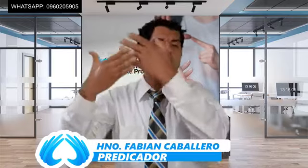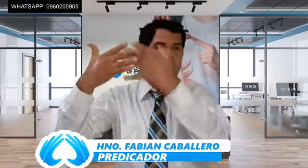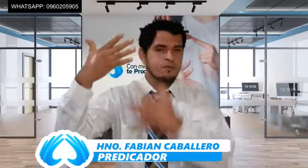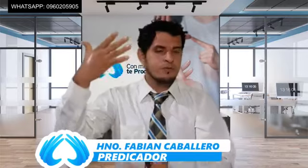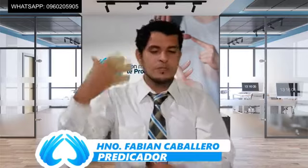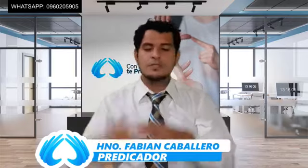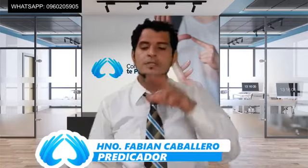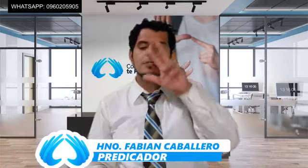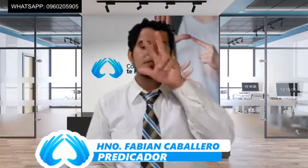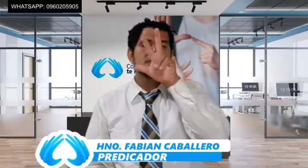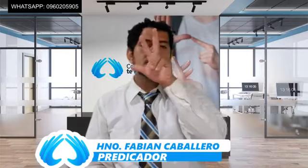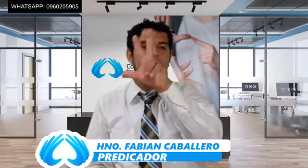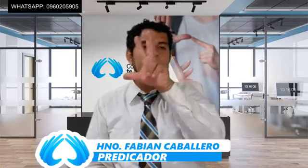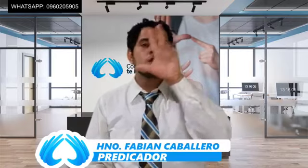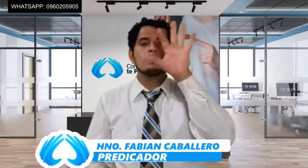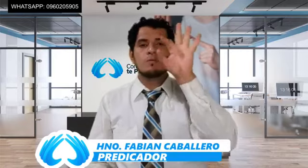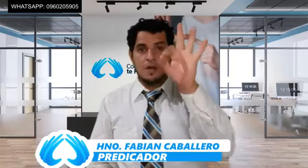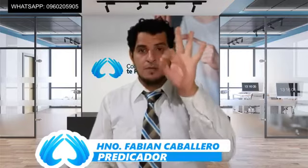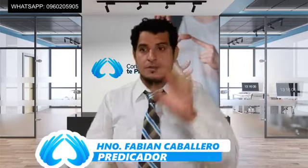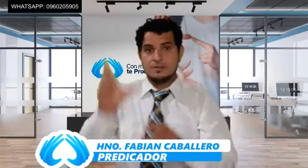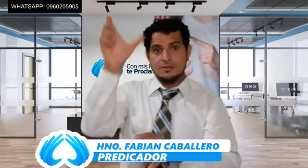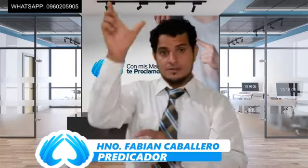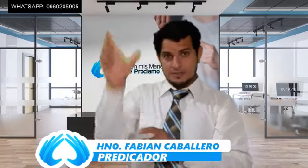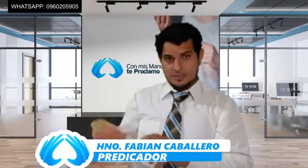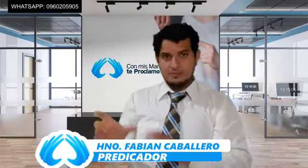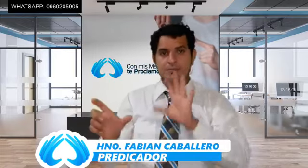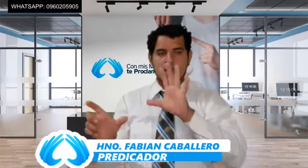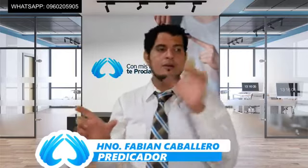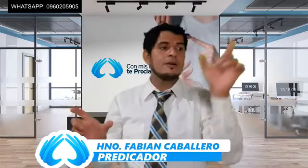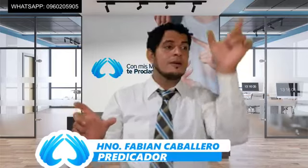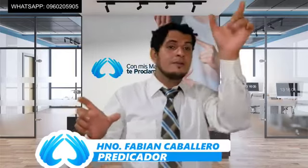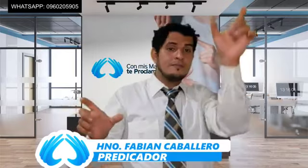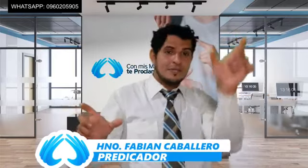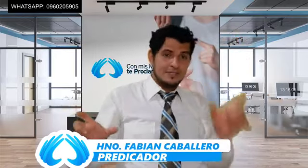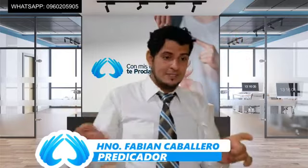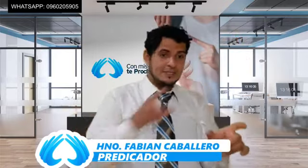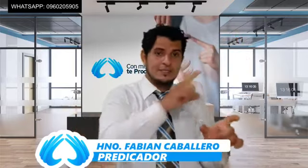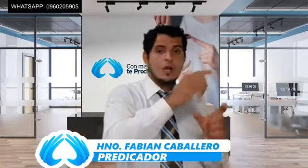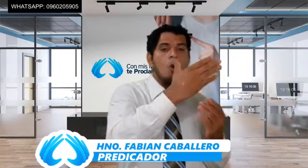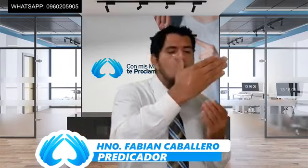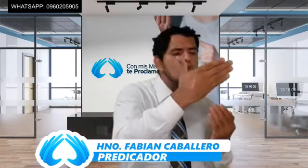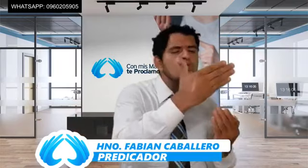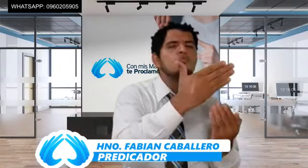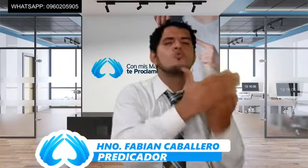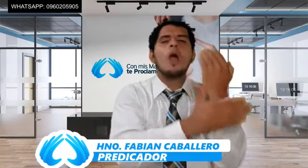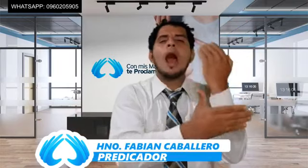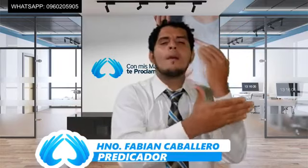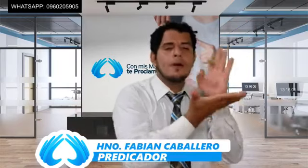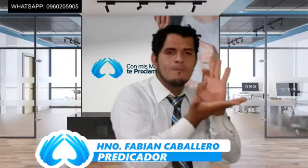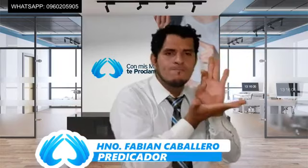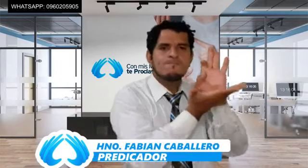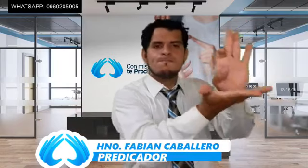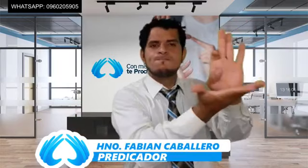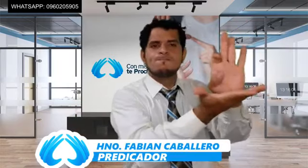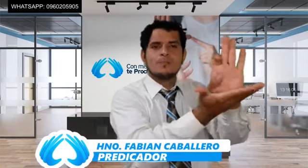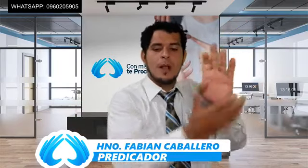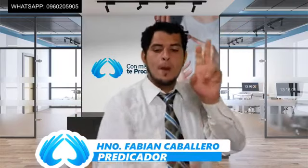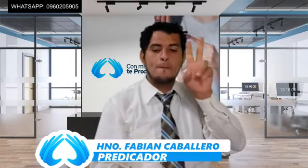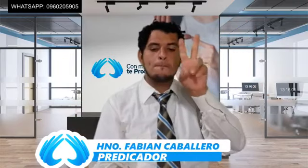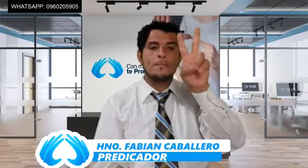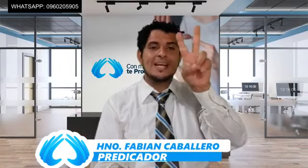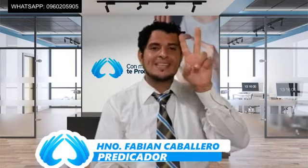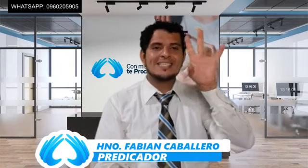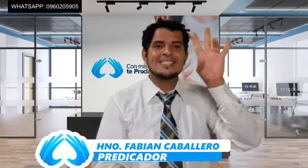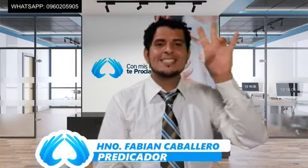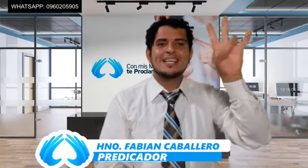Antiguo Testamento, que contiene 39 libros, y el Nuevo Testamento,